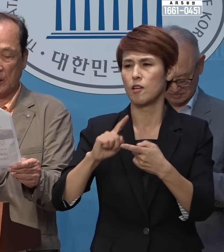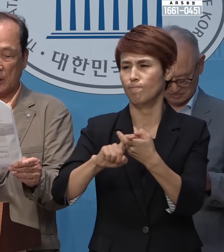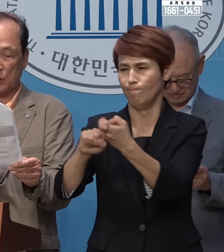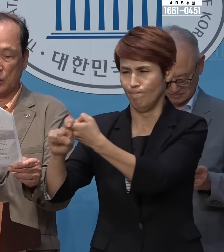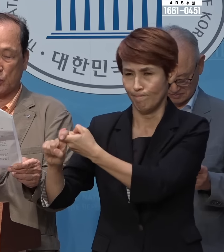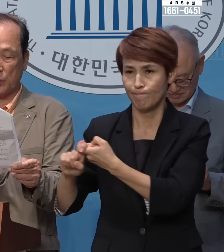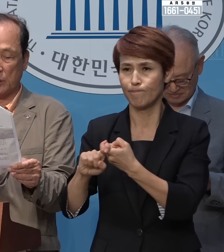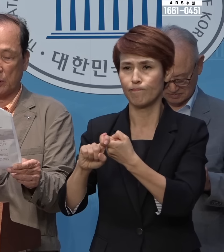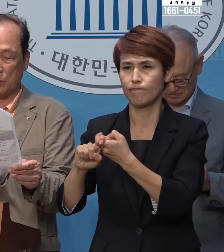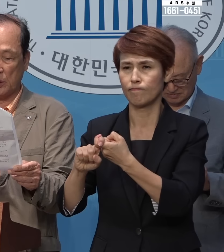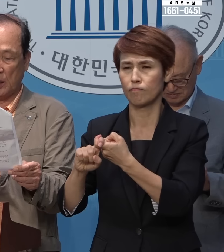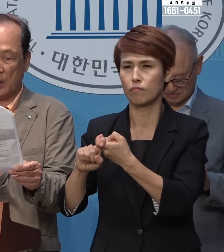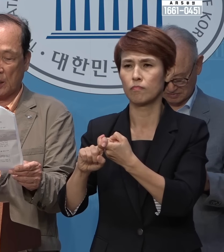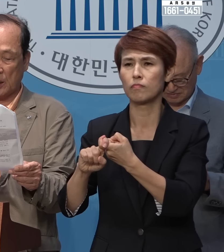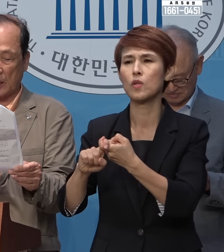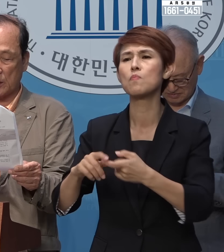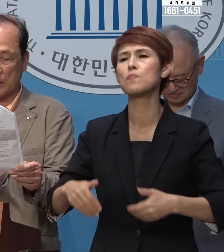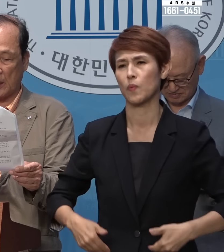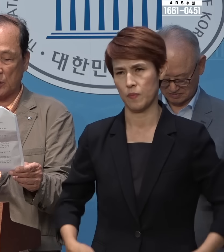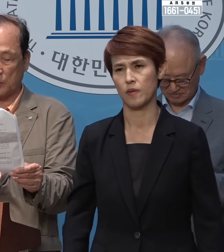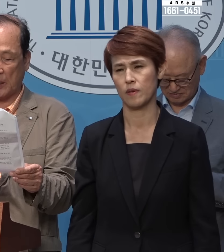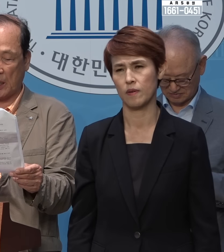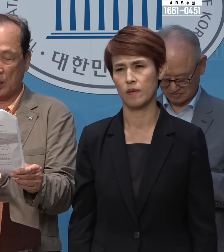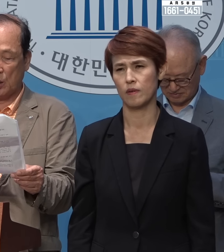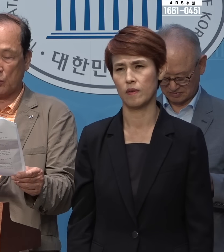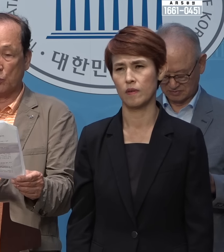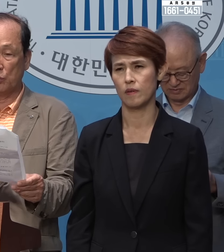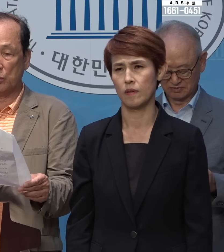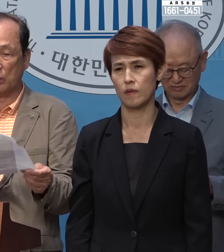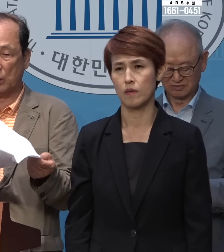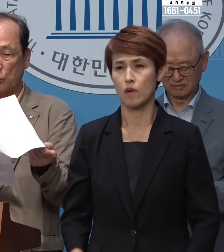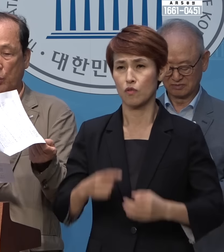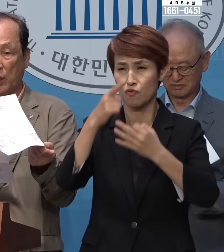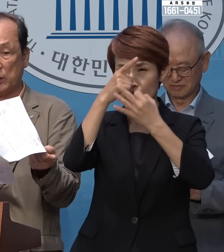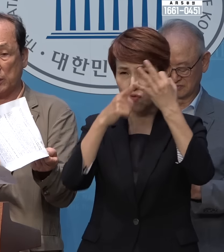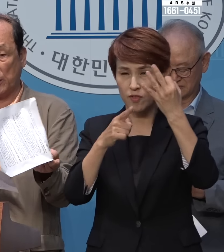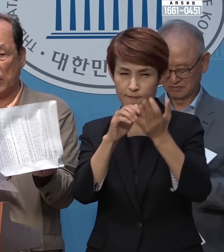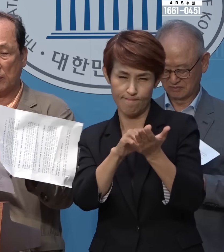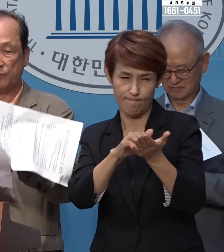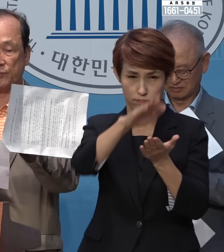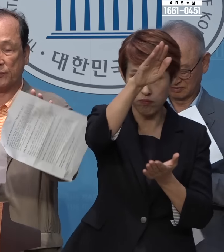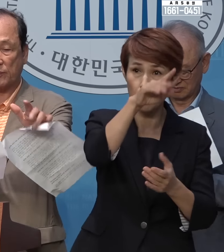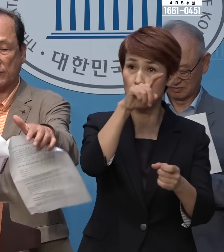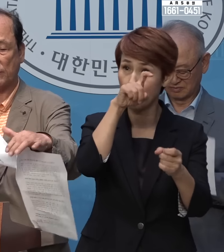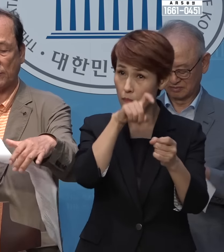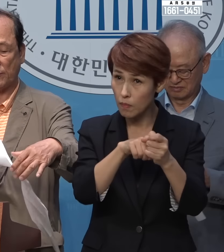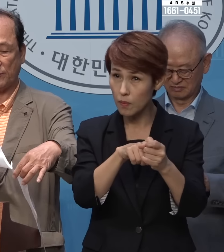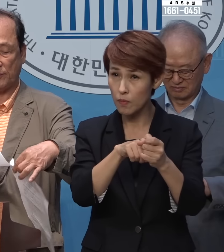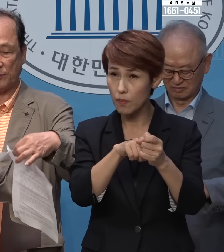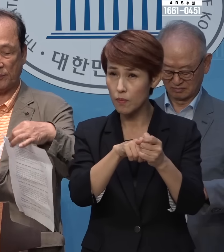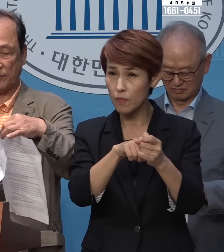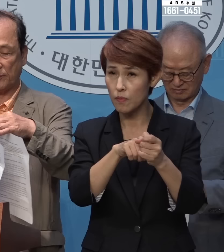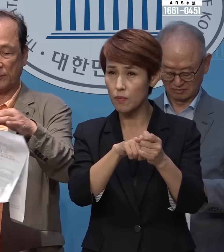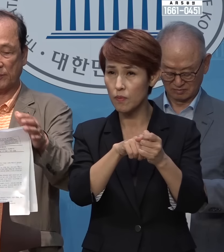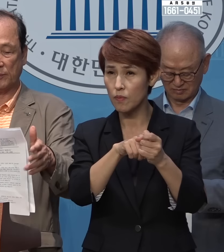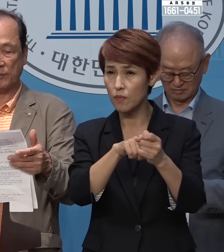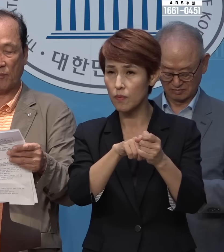단합이 늦춰지는 것을 허락지 않습니다. 윤석열 퇴진의